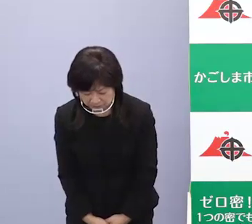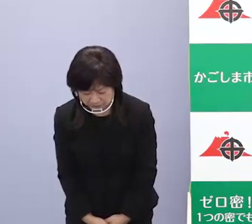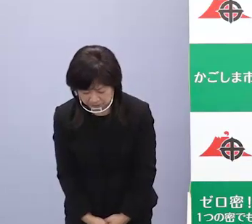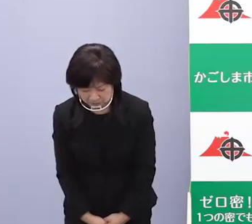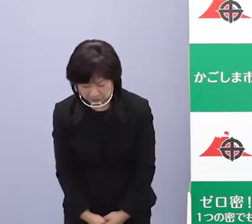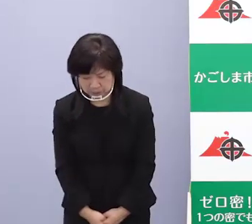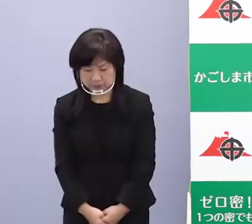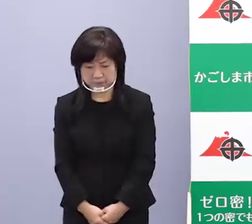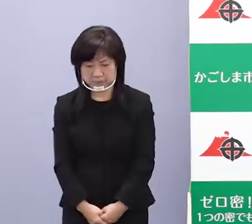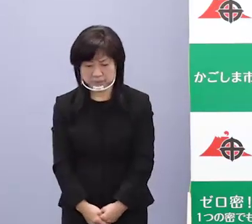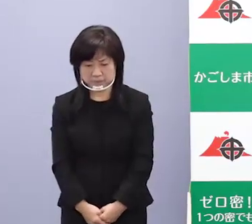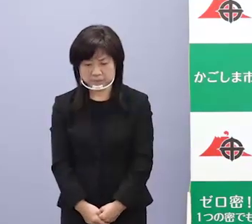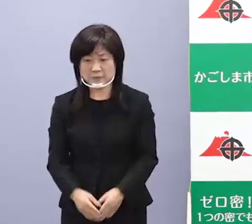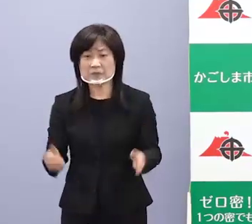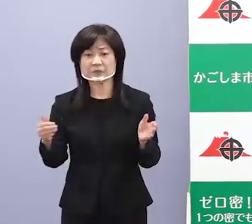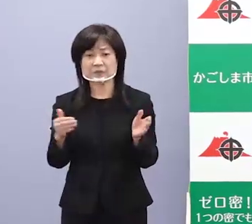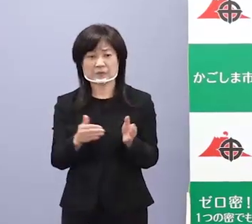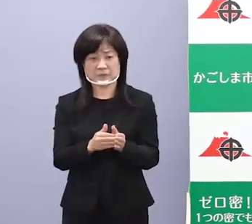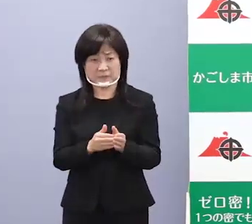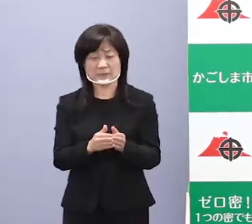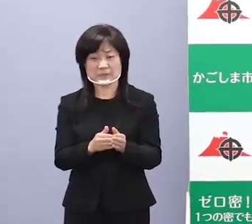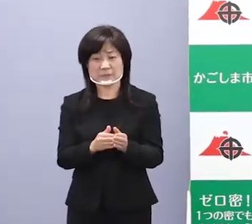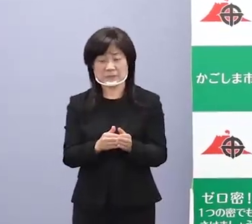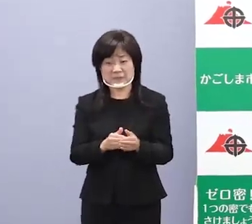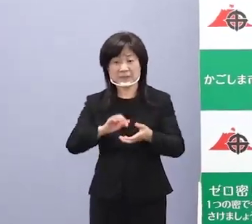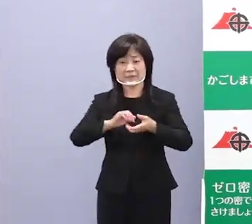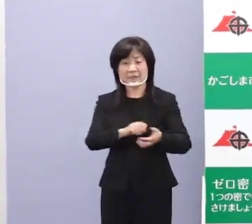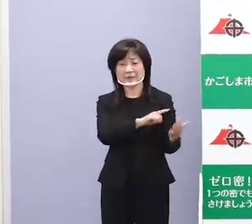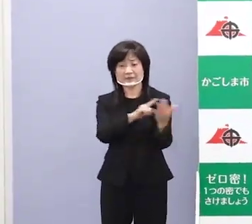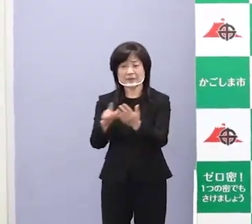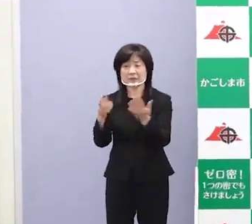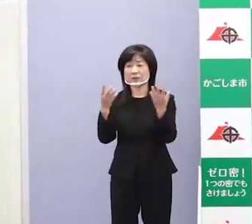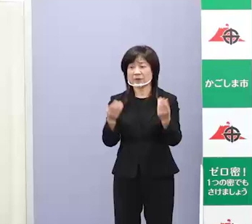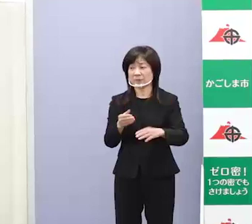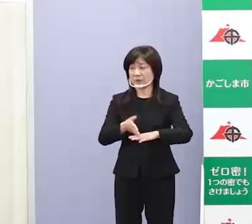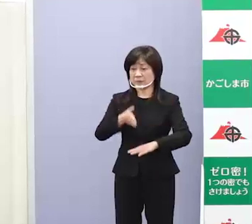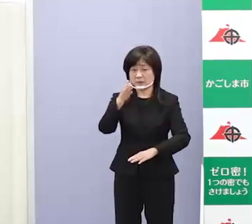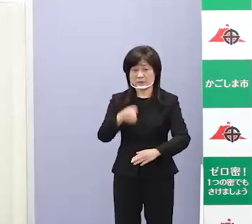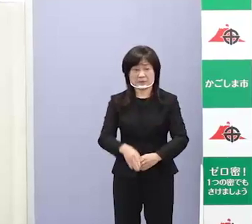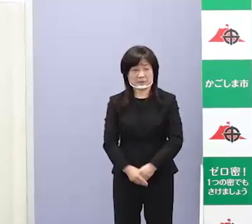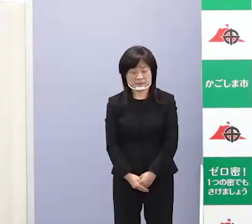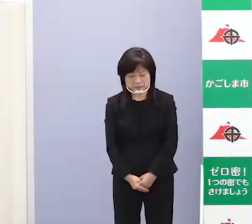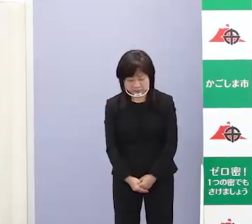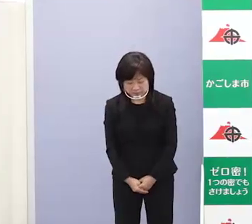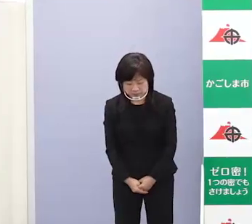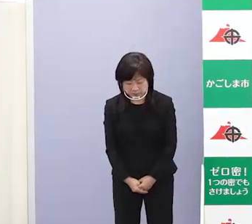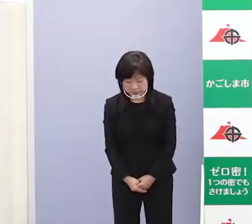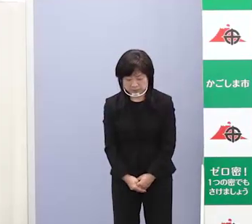では以上で市長の定例記者会見終了とさせていただきます。ありがとうございました。